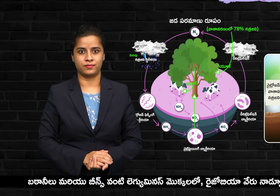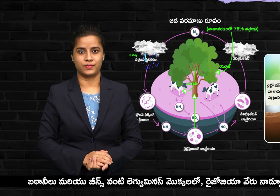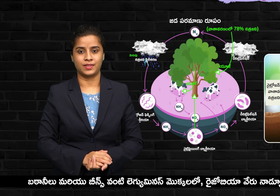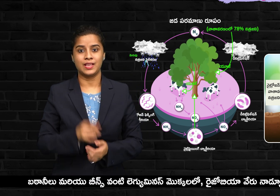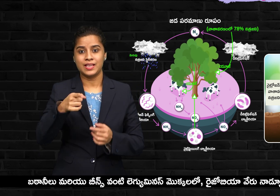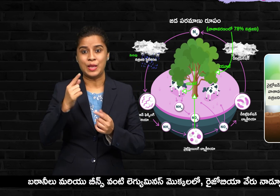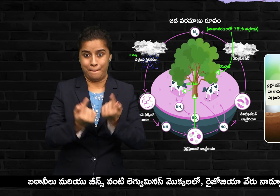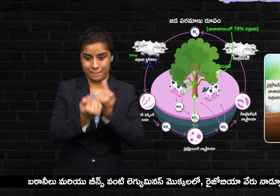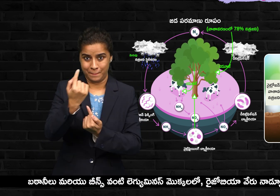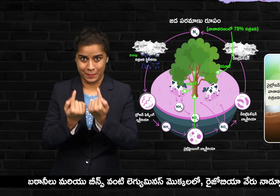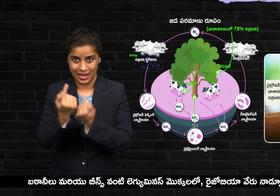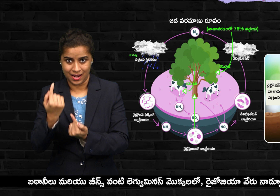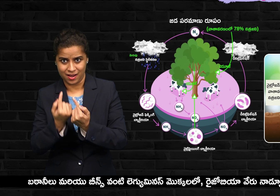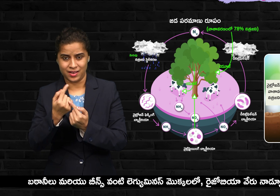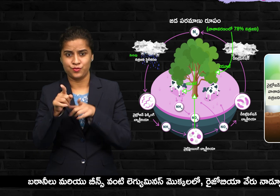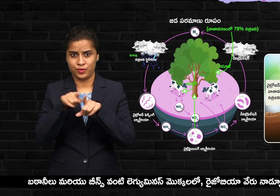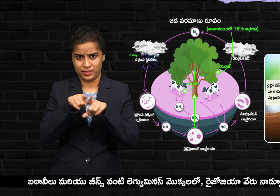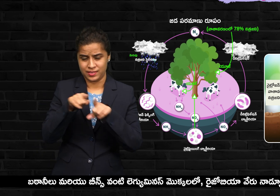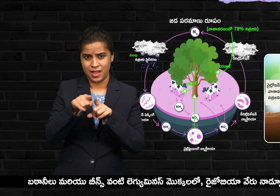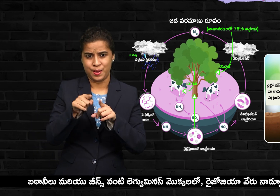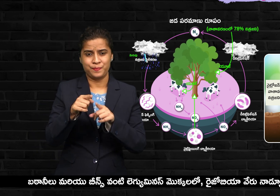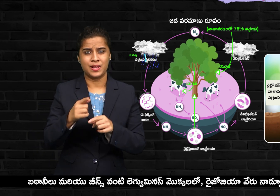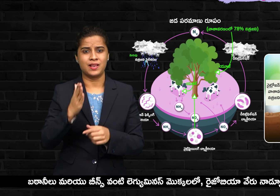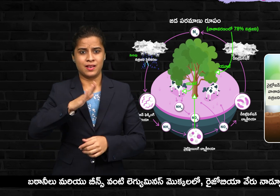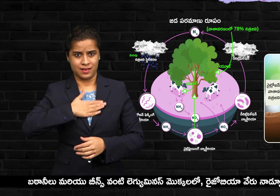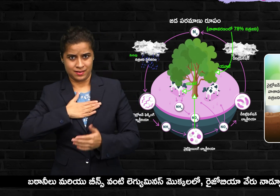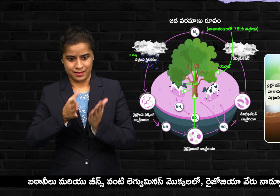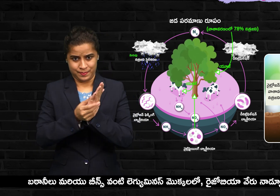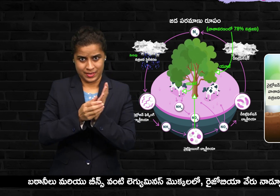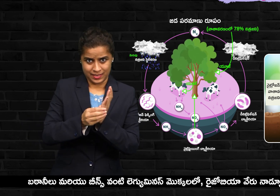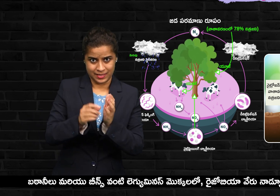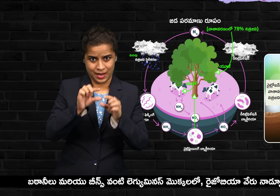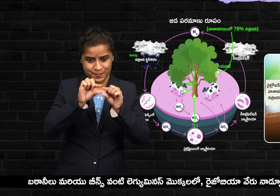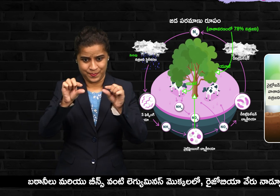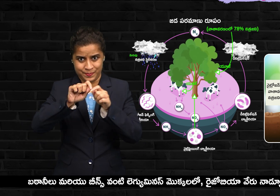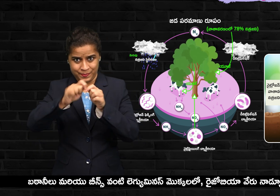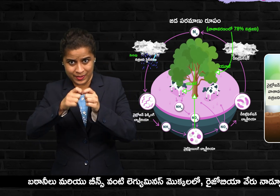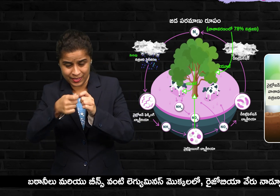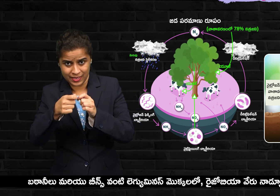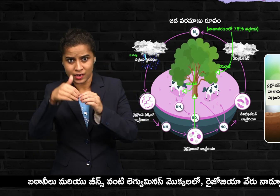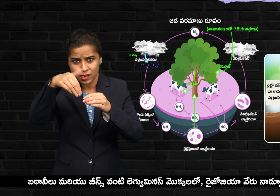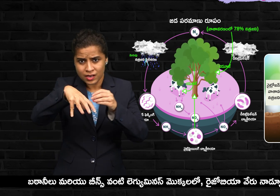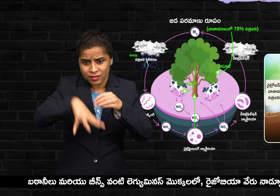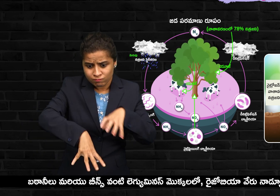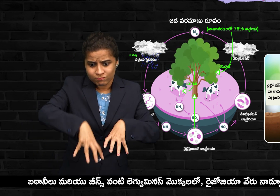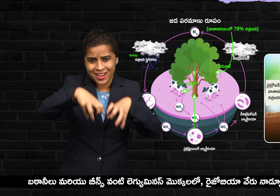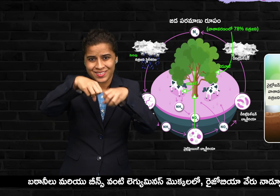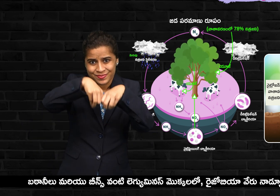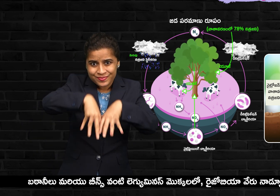3. బఠానీలు మరియు బీన్స్ వంటి లెగ్యుమినస్ మొక్కలలో రైజోబియా వేరు నాడ్యూల్స్లో